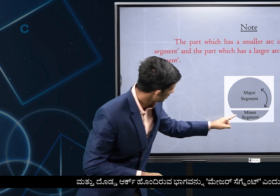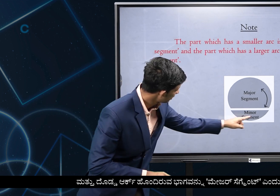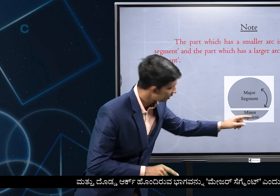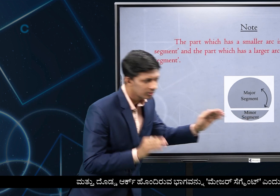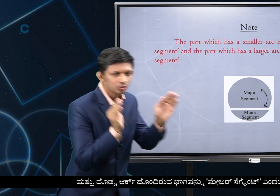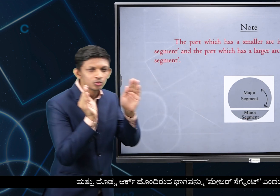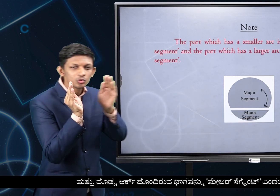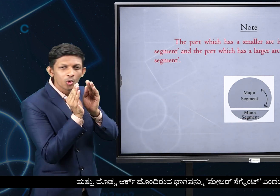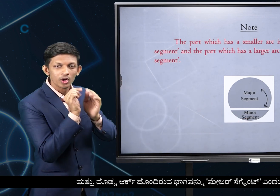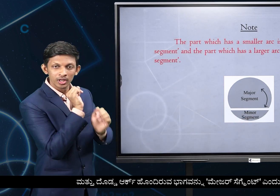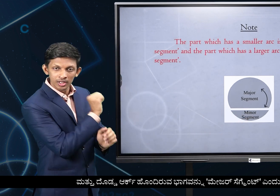ಎಂದು ಕರೆಯಲಾಗುತ್ತದೆ.